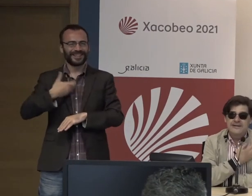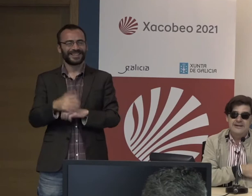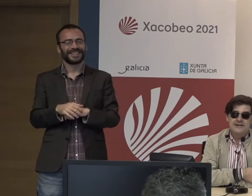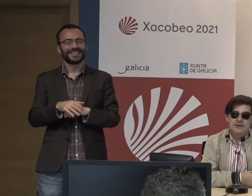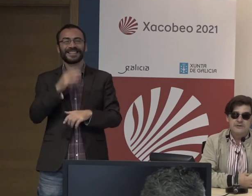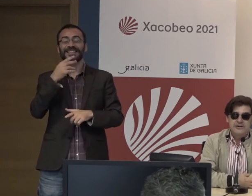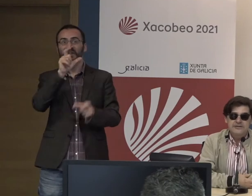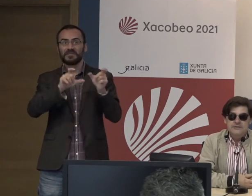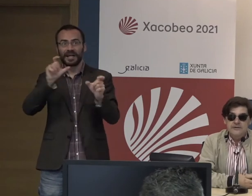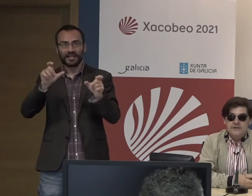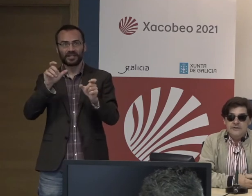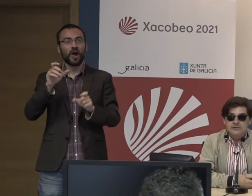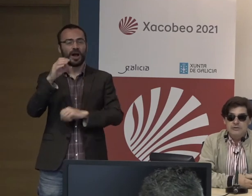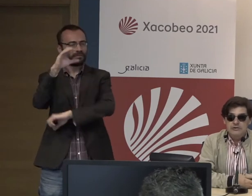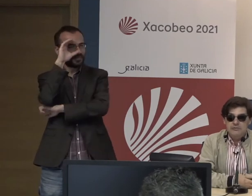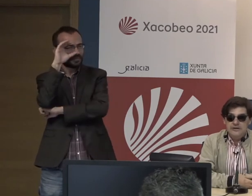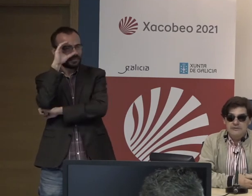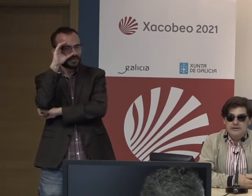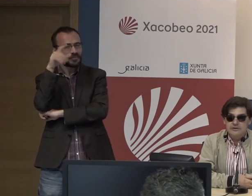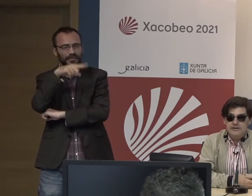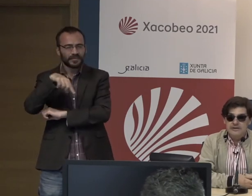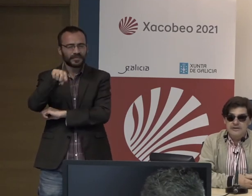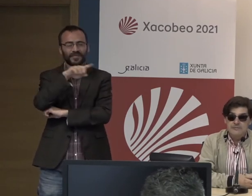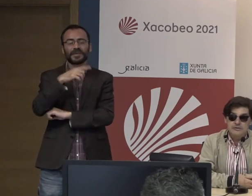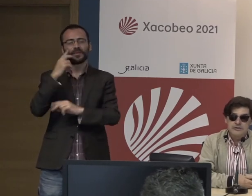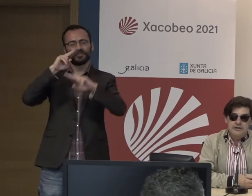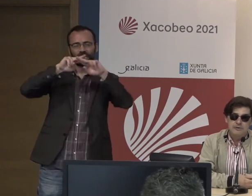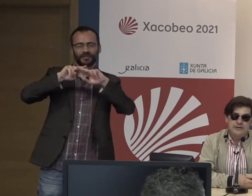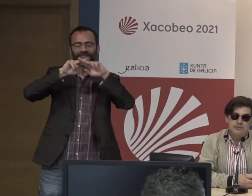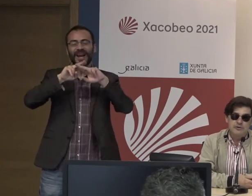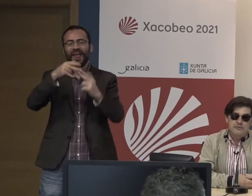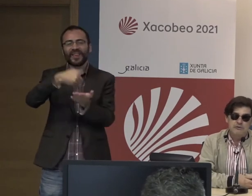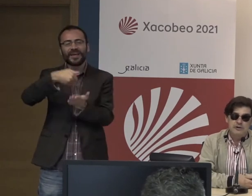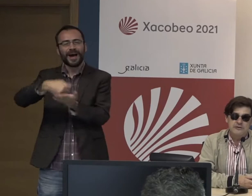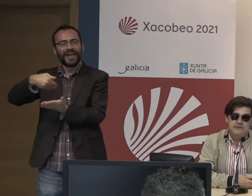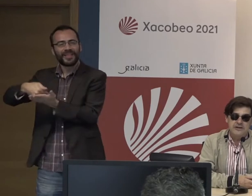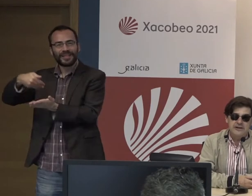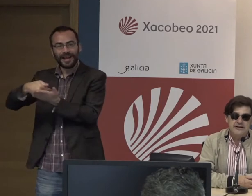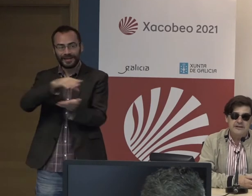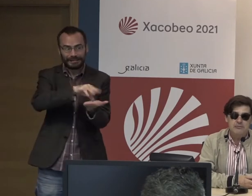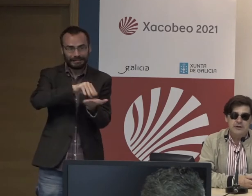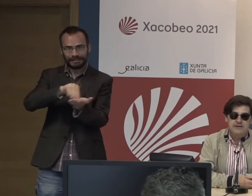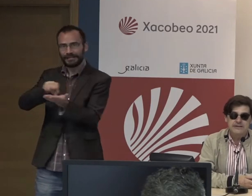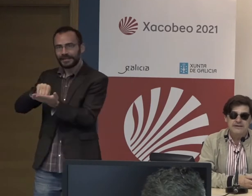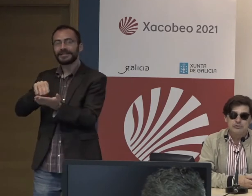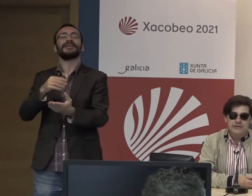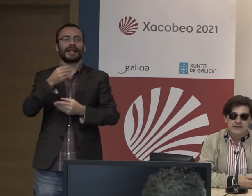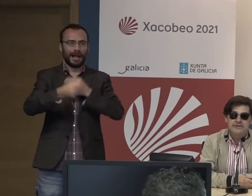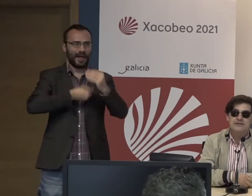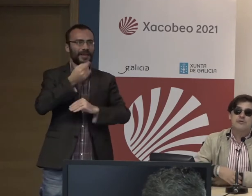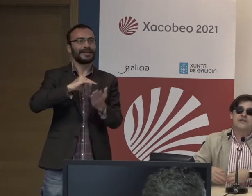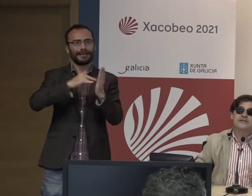Viendo lo que quieren las personas, estudiando bien cuáles son las demandas de las personas y, por tanto, entonces produciendo tecnología que la gente compre más, que le